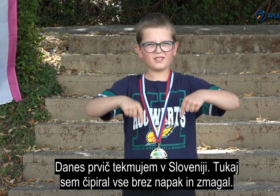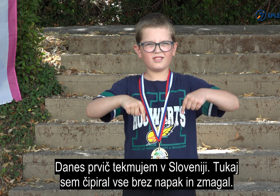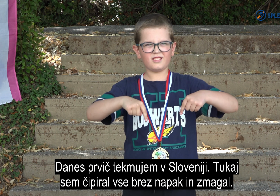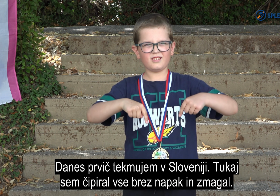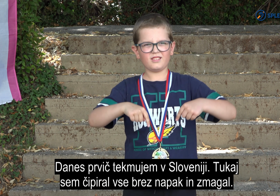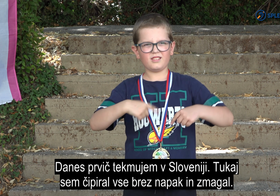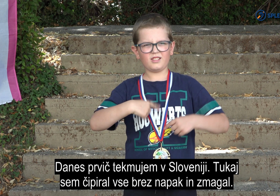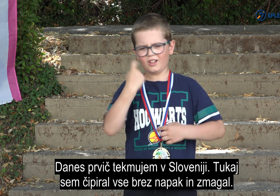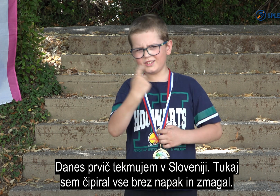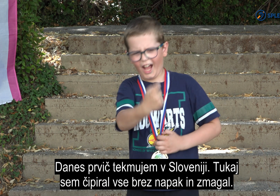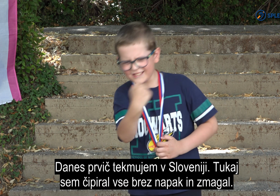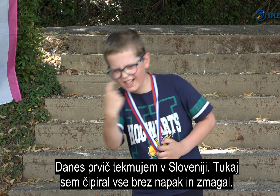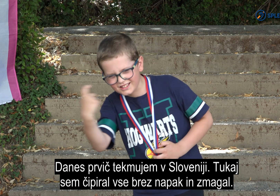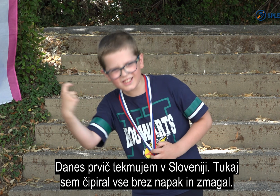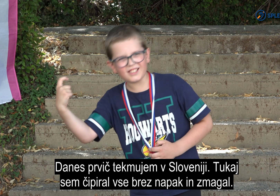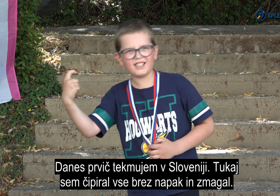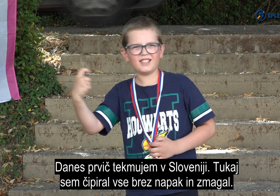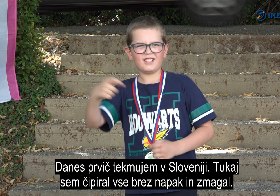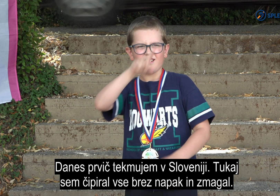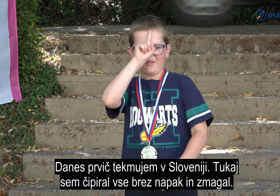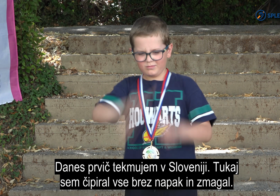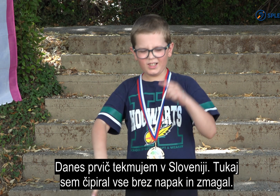Tukaj sem čipiral vse, brez napak in zmagal.